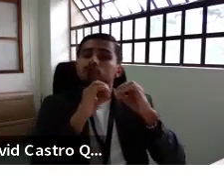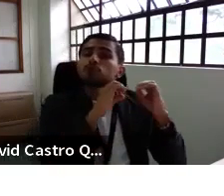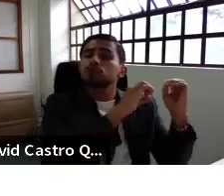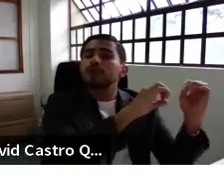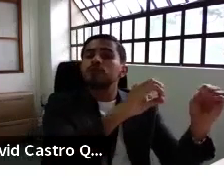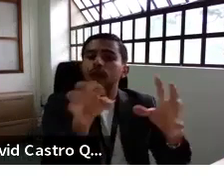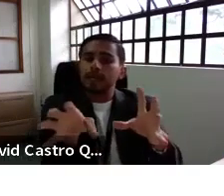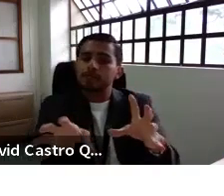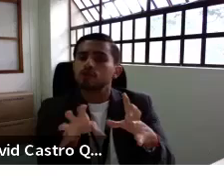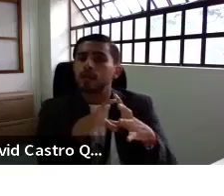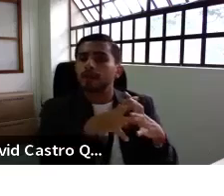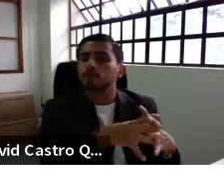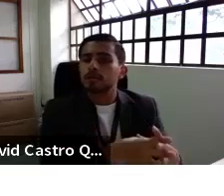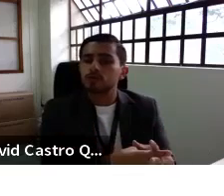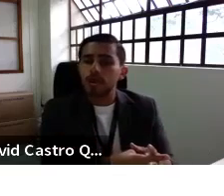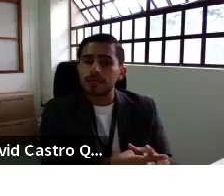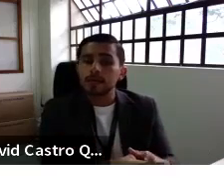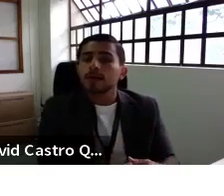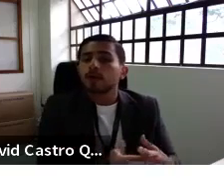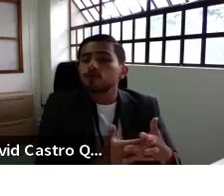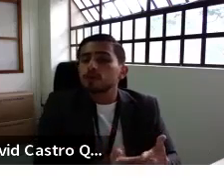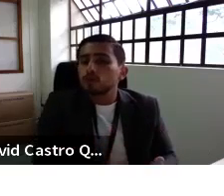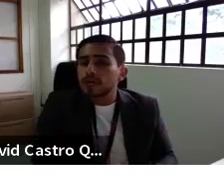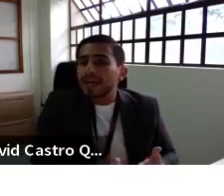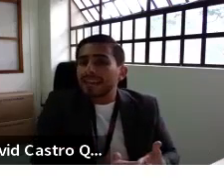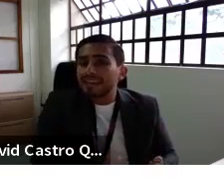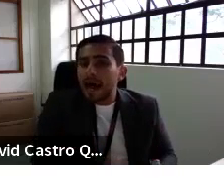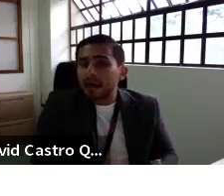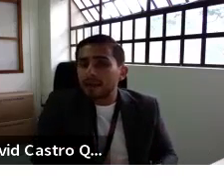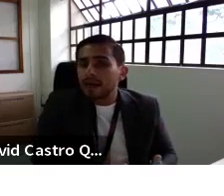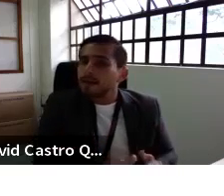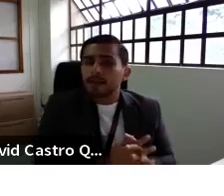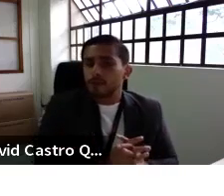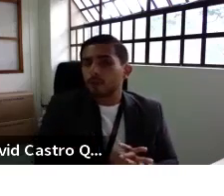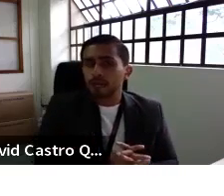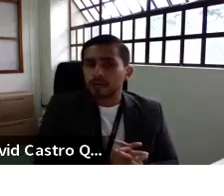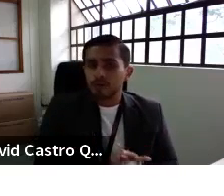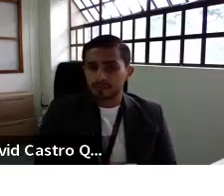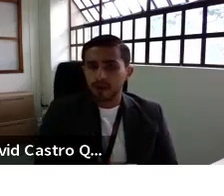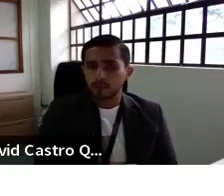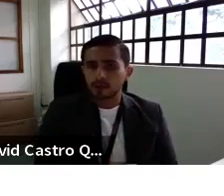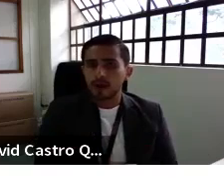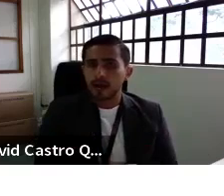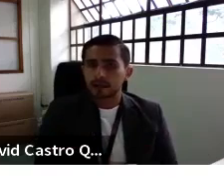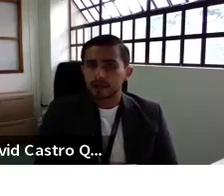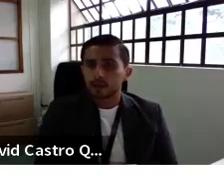asuntos adicionales esos elementos adicionales que constituyen el día a día de las comunidades con las que vamos a trabajar ¿cierto?